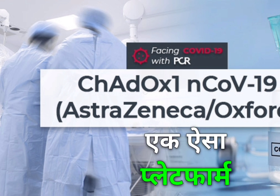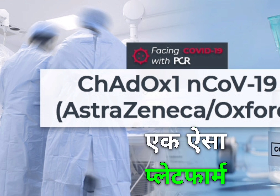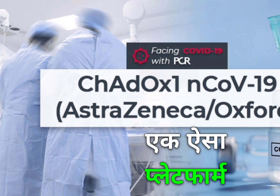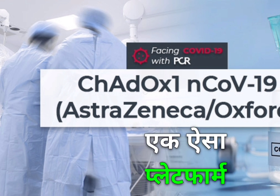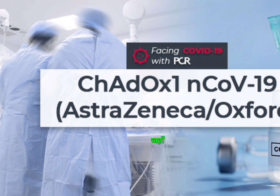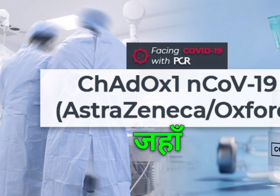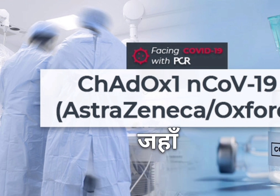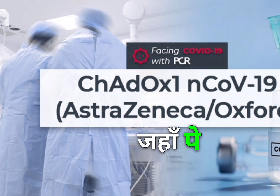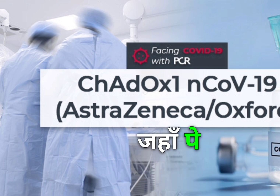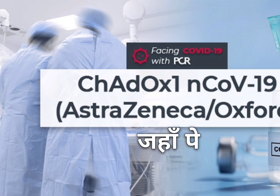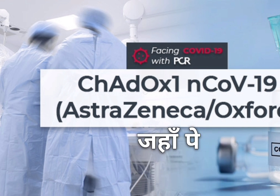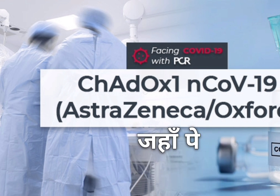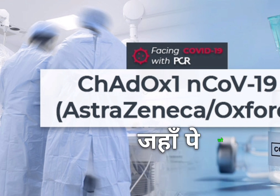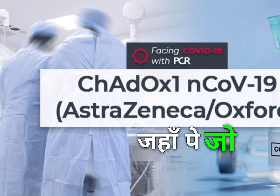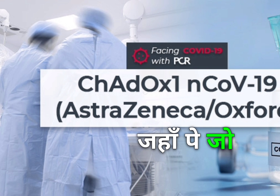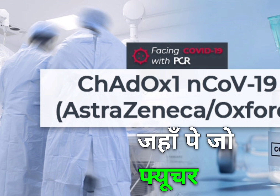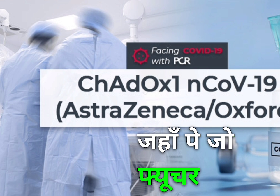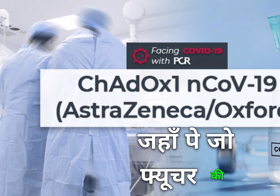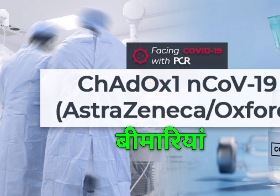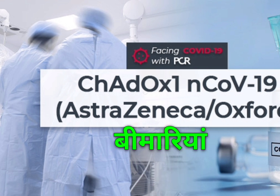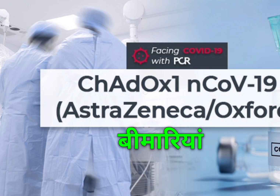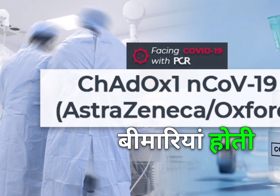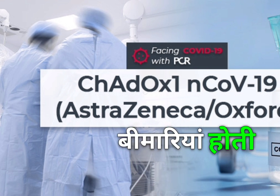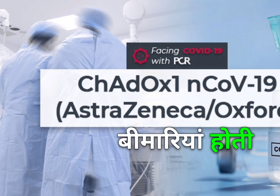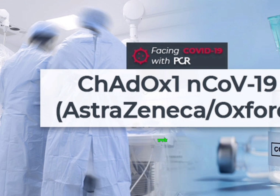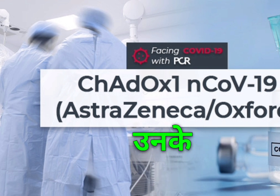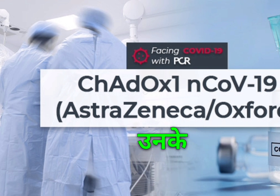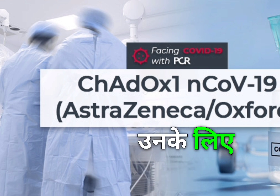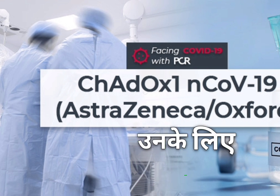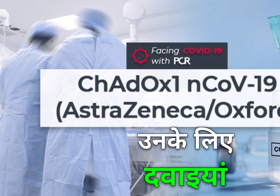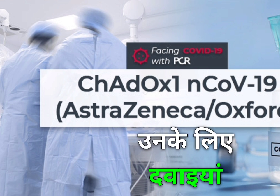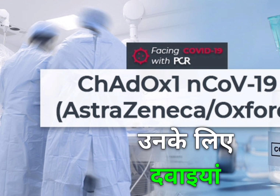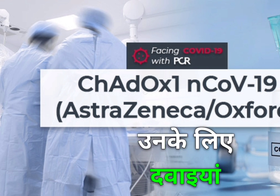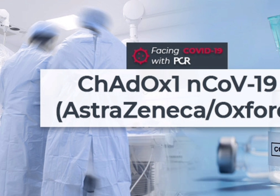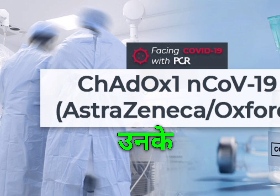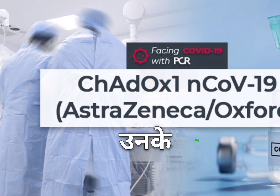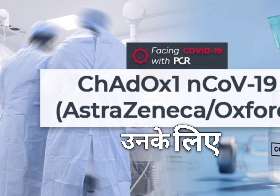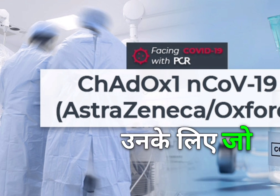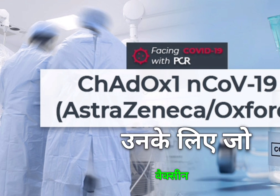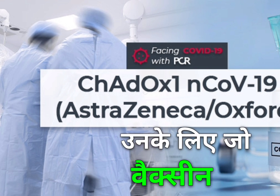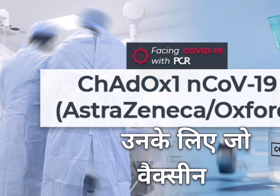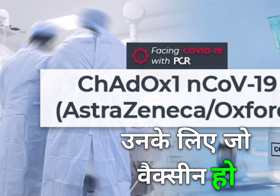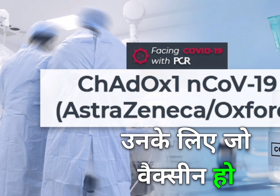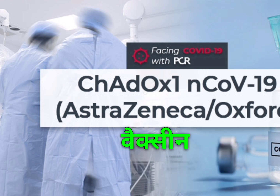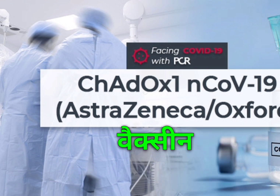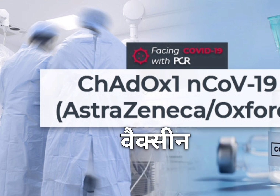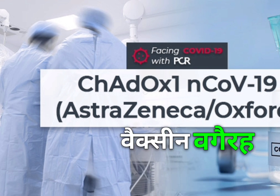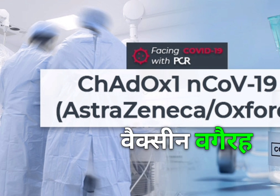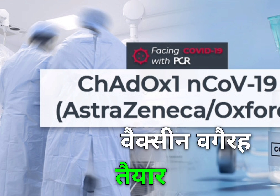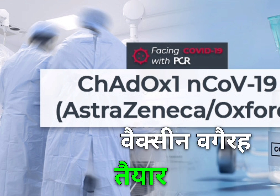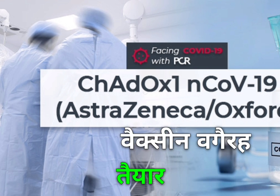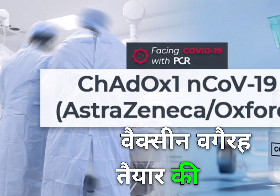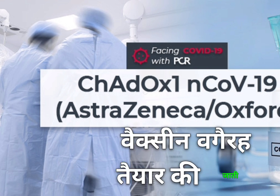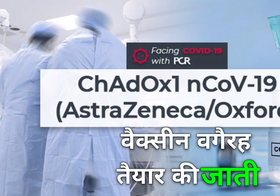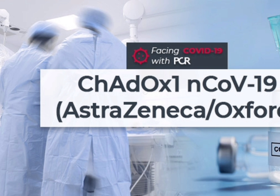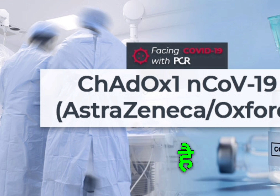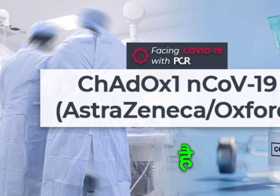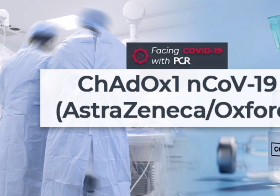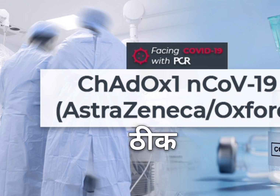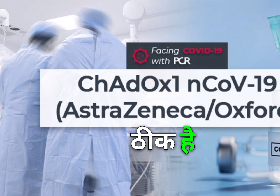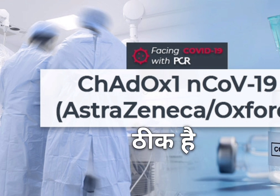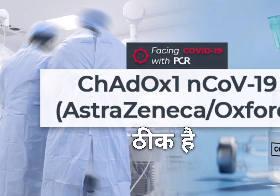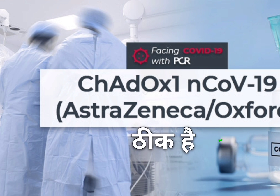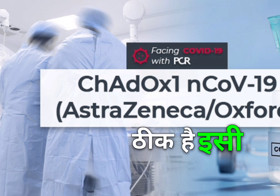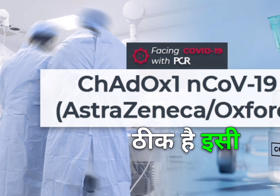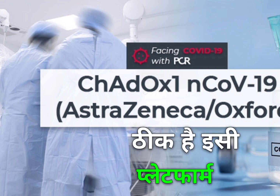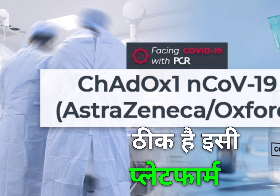ऐसा प्लेटफॉर्म जहाँ पे जो फ्यूचर की बीमारियाँ होती है उनके लिए दवाइयाँ, उनके लिए जो वैक्सीन वगैरह तैयार की जाती है।